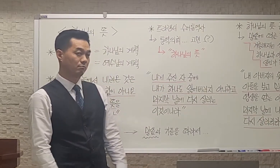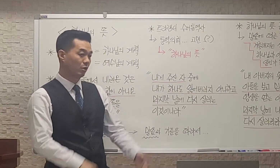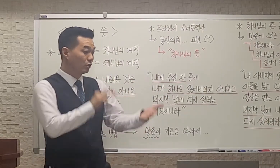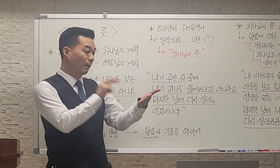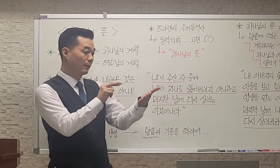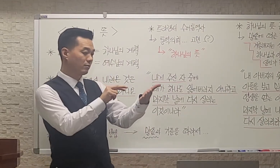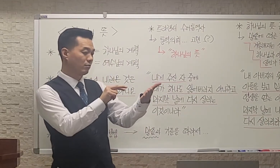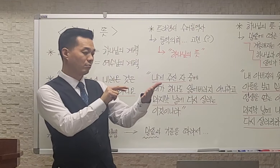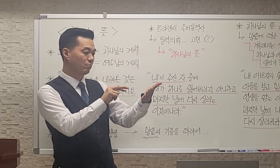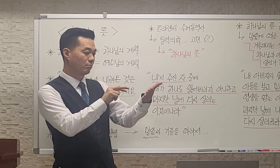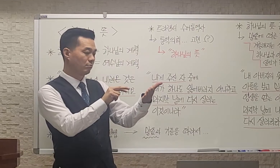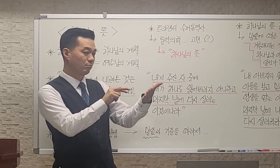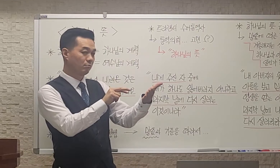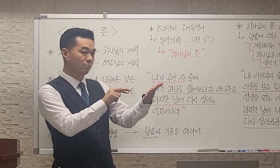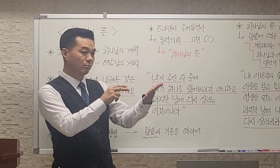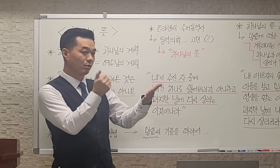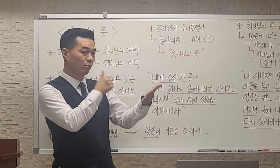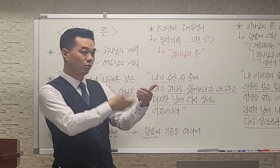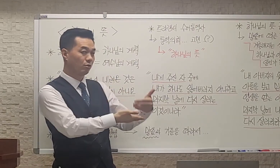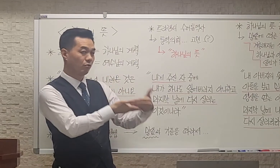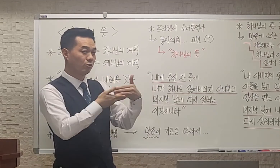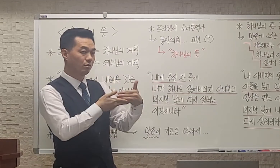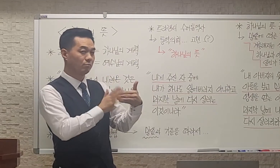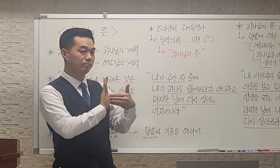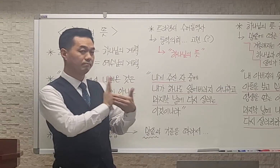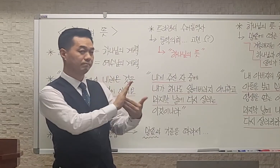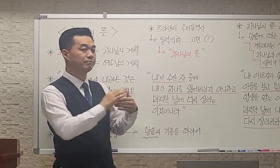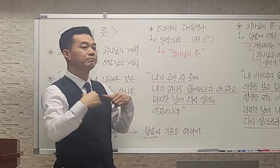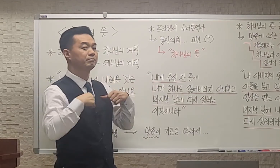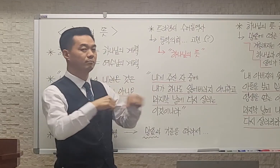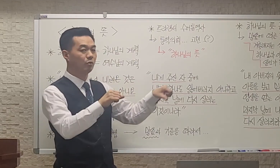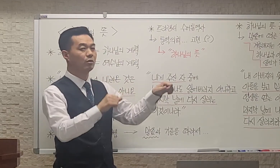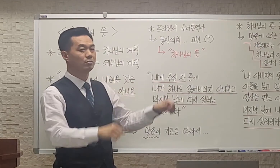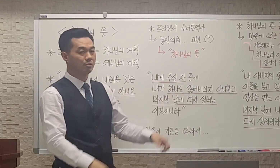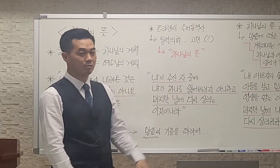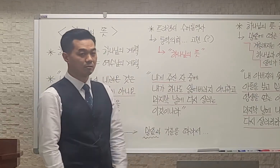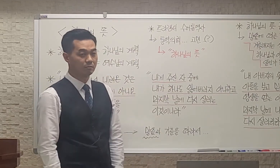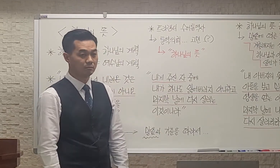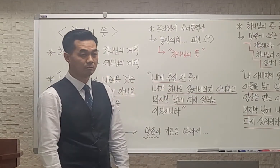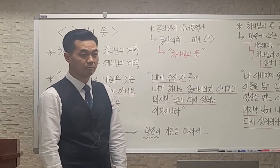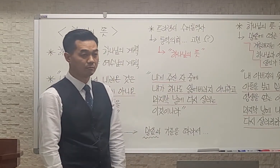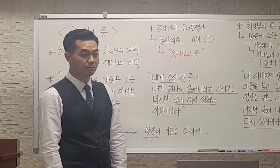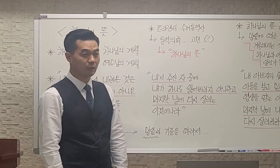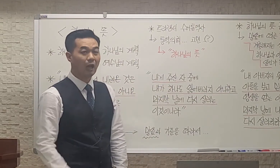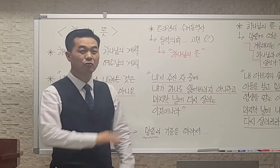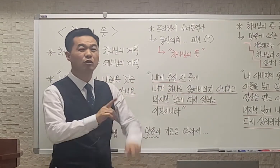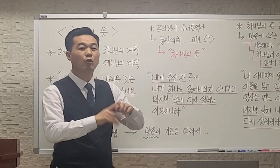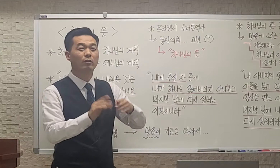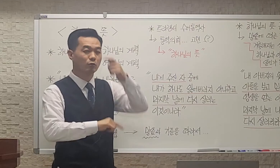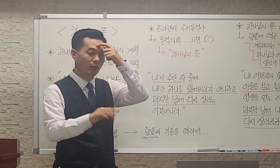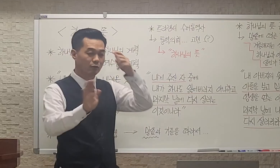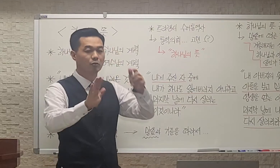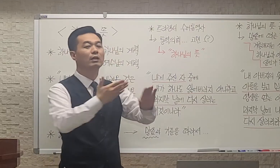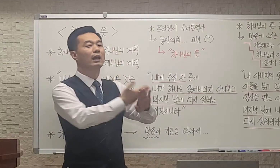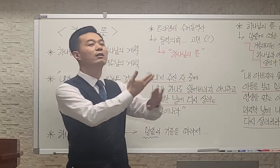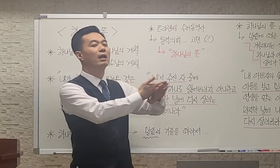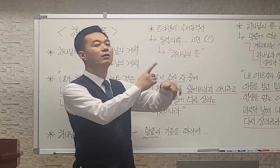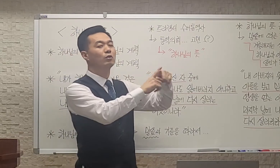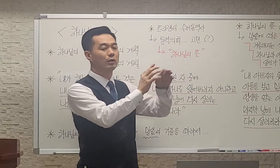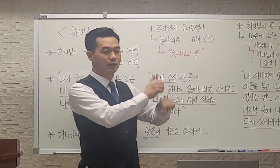그걸 딱 봤어요. 통역 의료원고를 포기했어요. 우리 교회 정도 아니고 다른 교회 다니시는